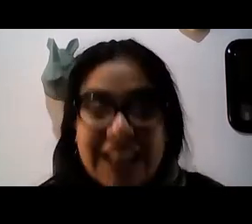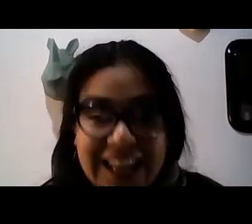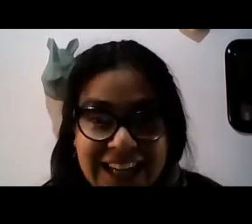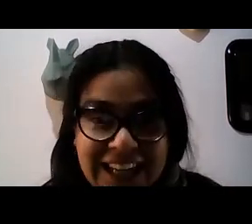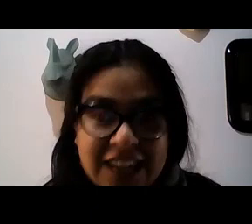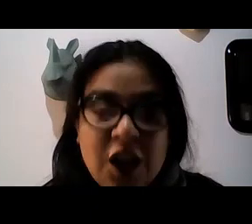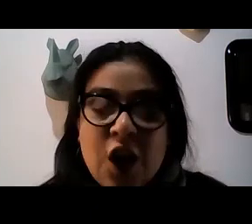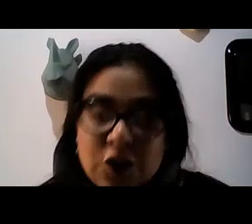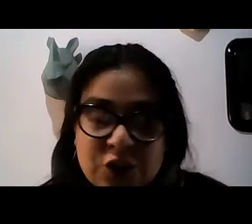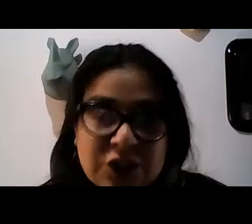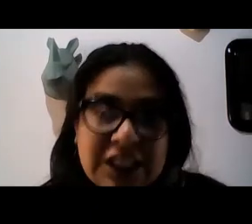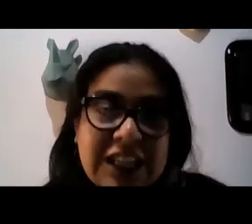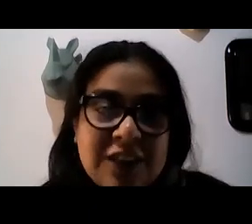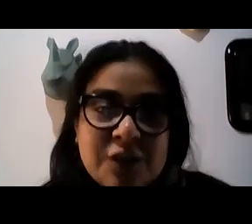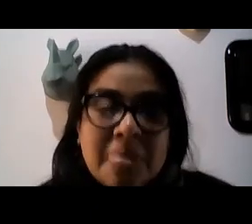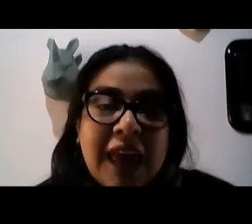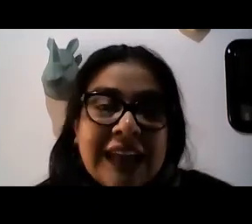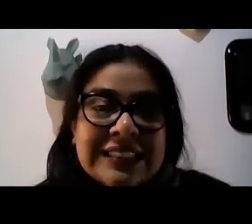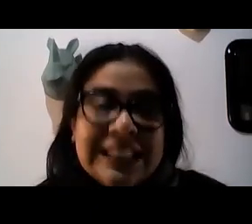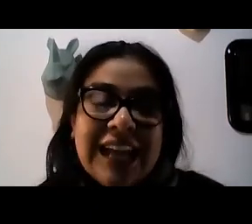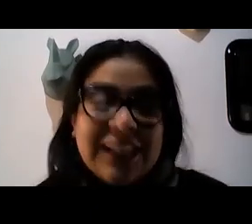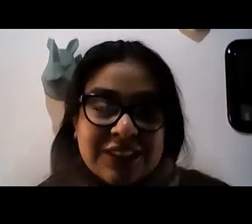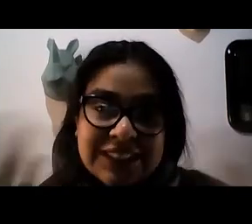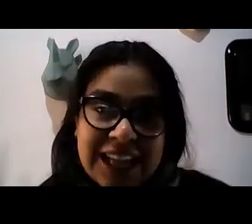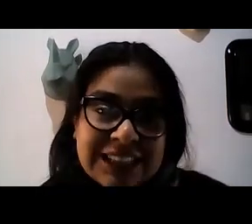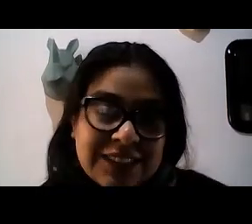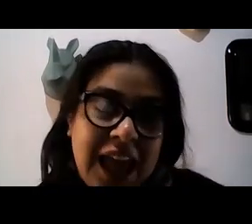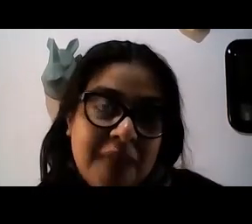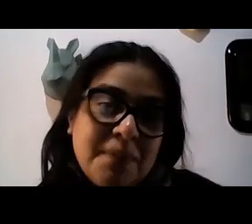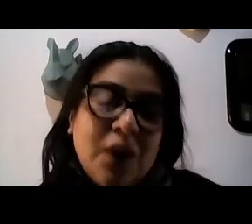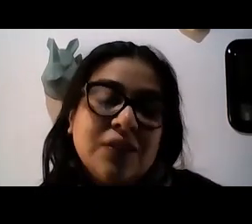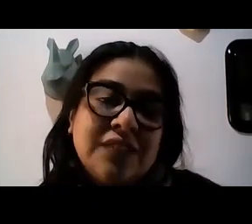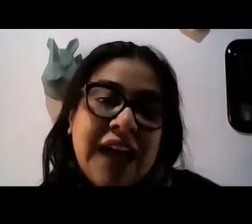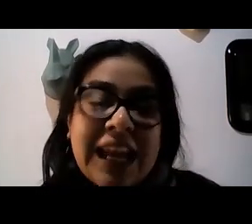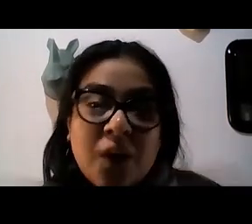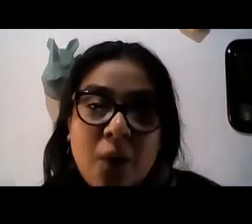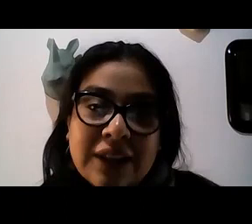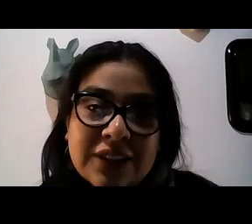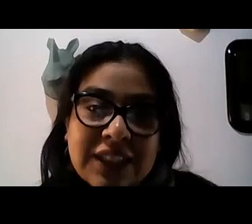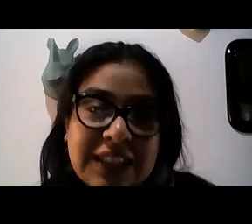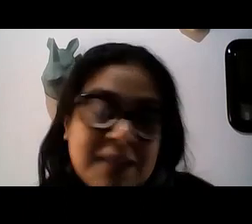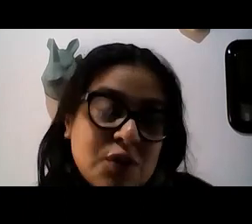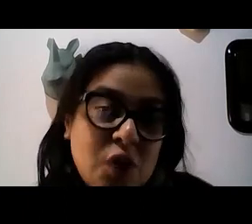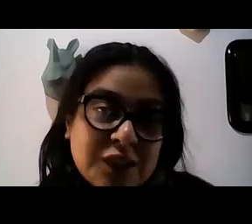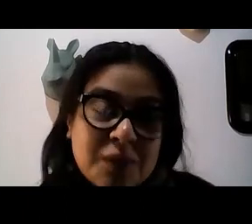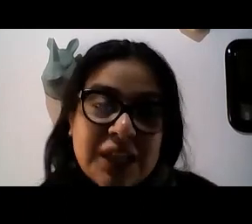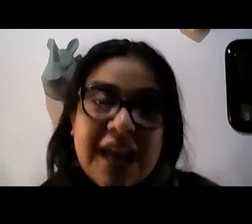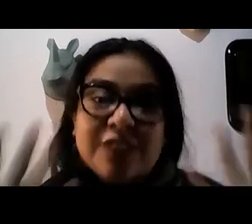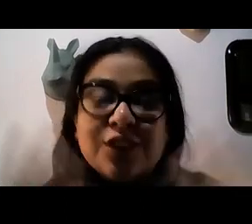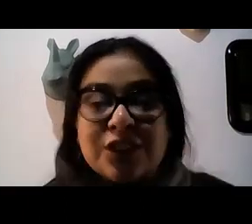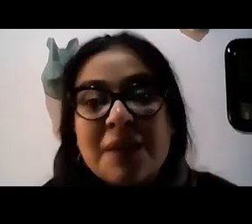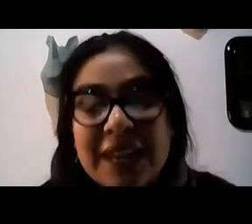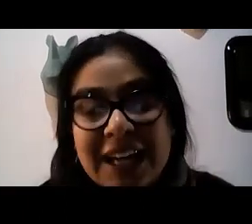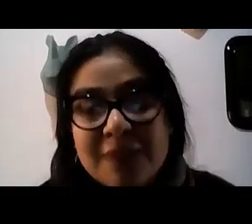también generan los contenidos. Así, entonces, este es un ejemplo del encuentro que tenemos con las